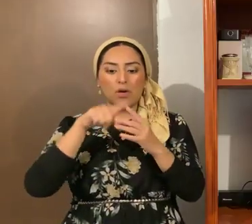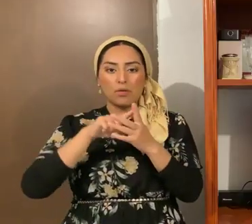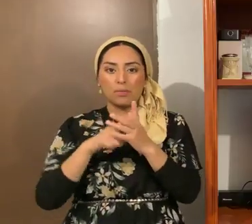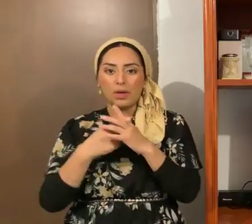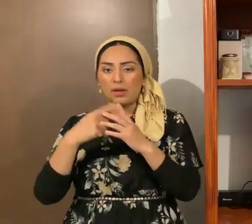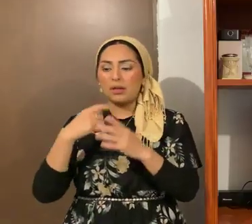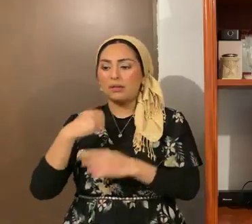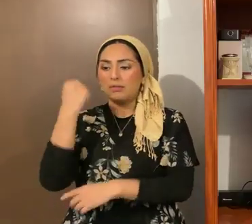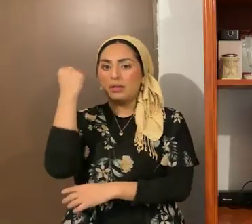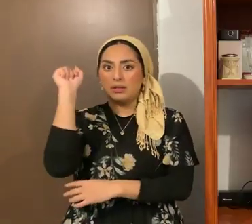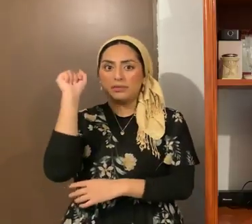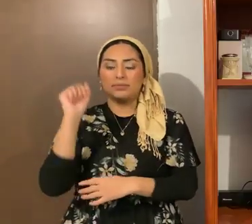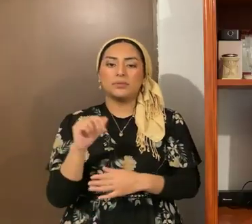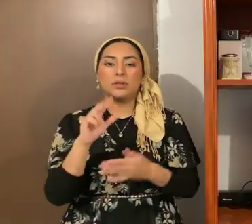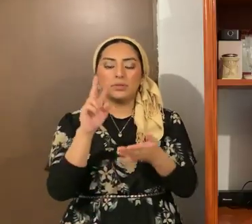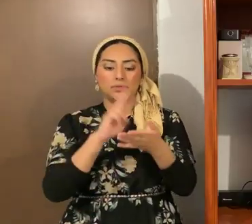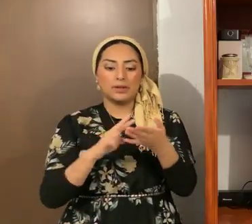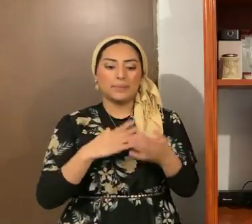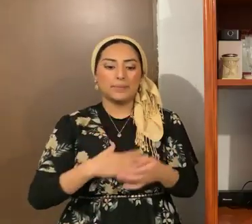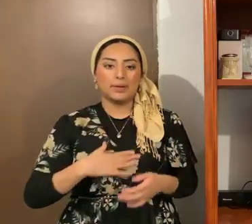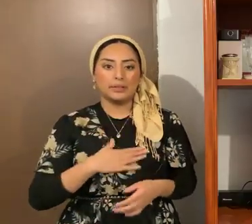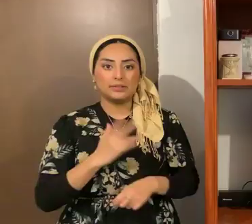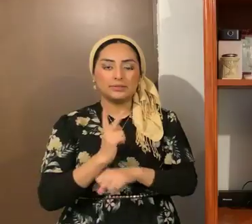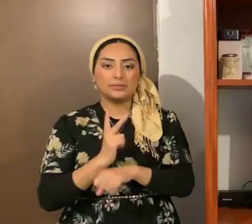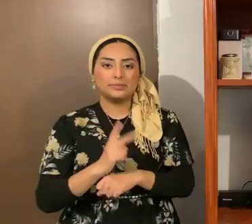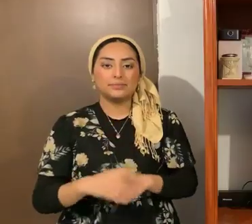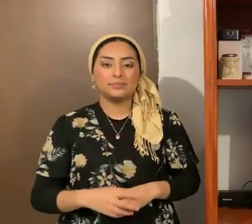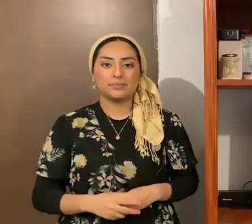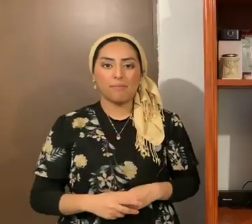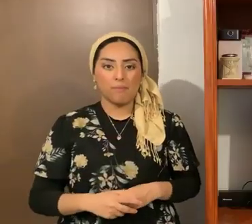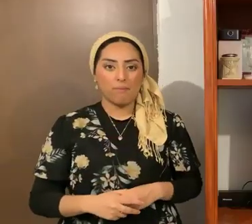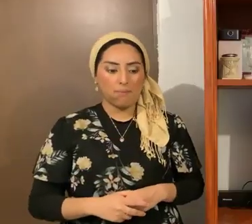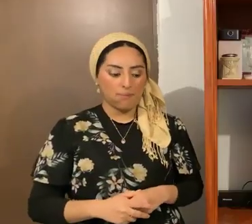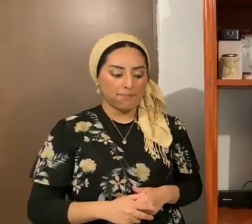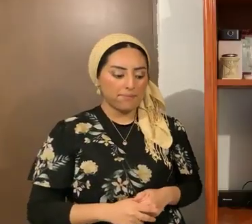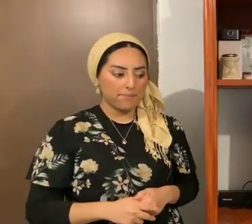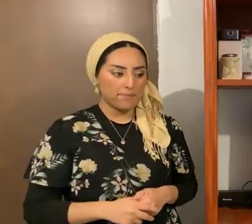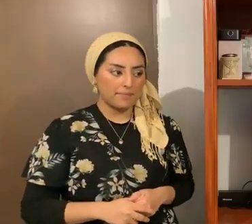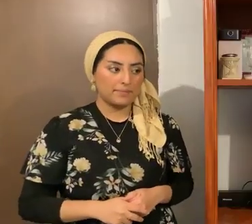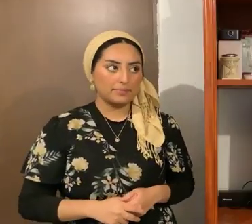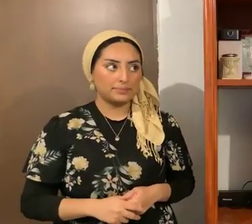su rebelión. A ver, léalo, amada Kihila, por favor. Amén.